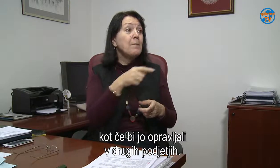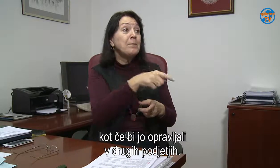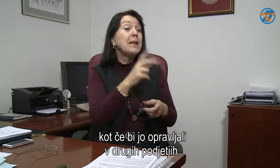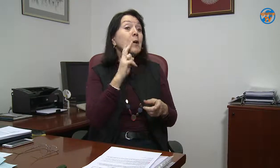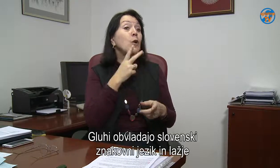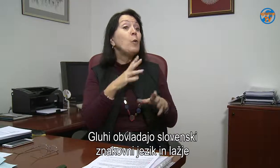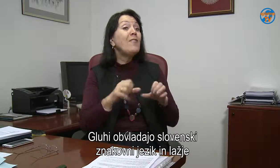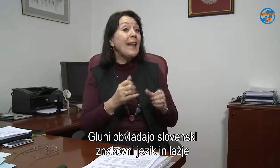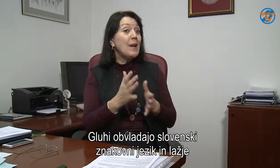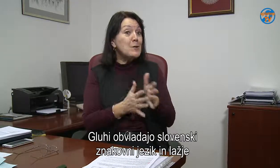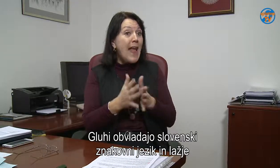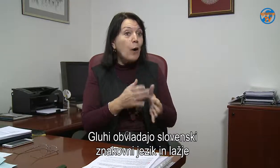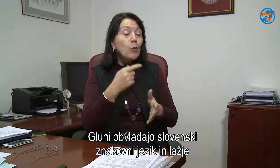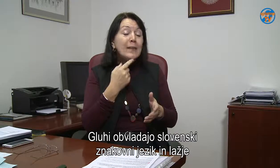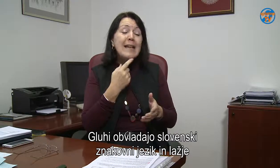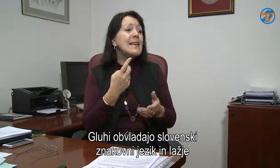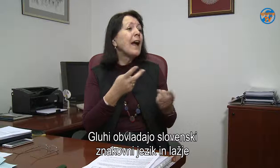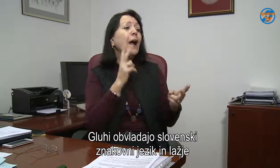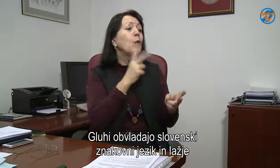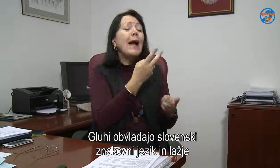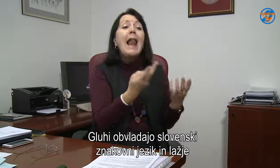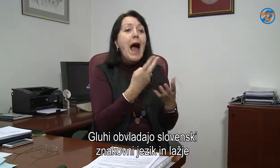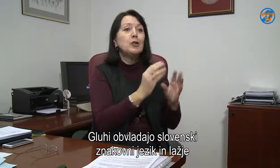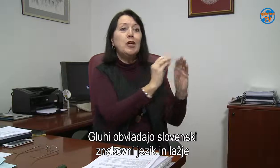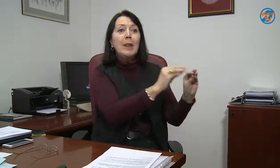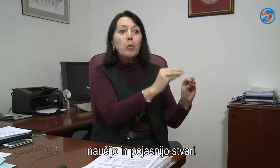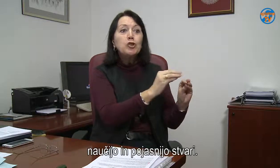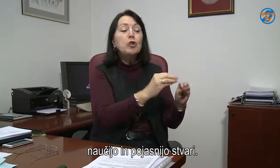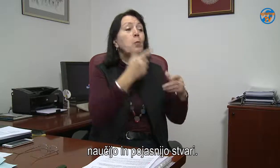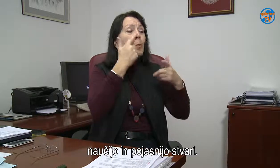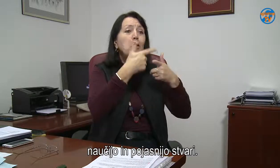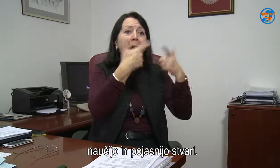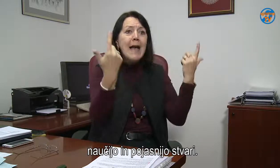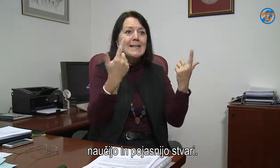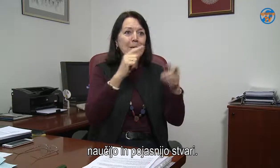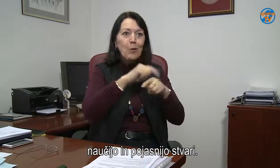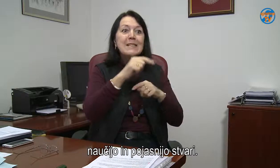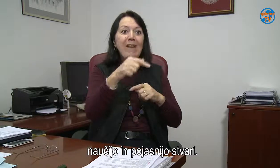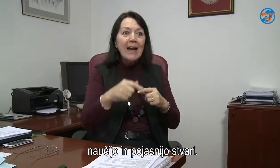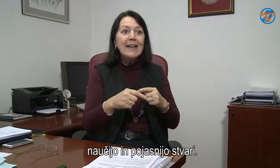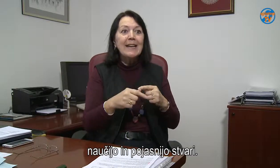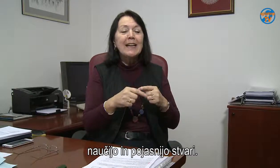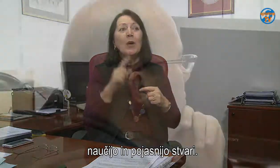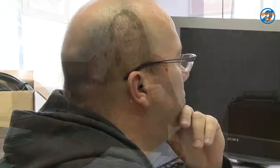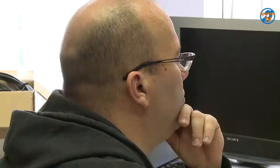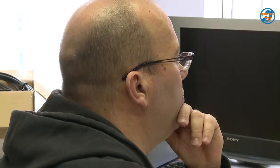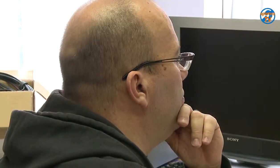lokacije. Vlade enako meri, tukaj lažje naučijo, pojasnijo